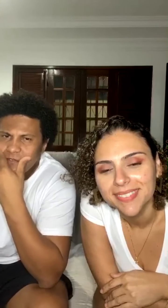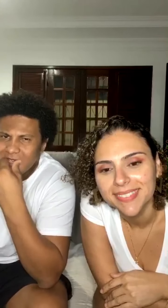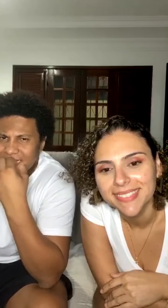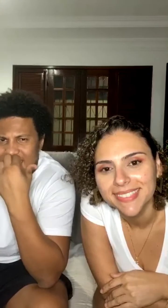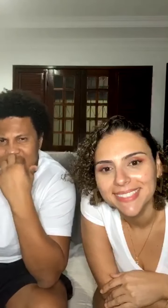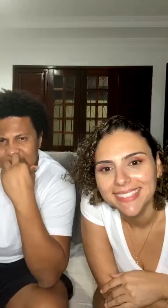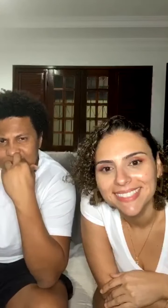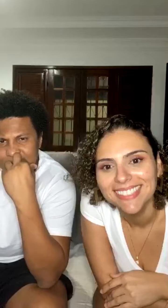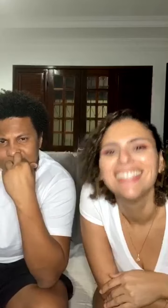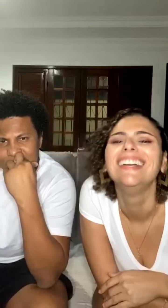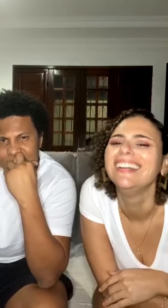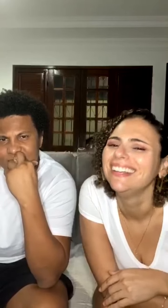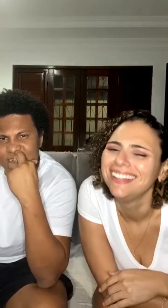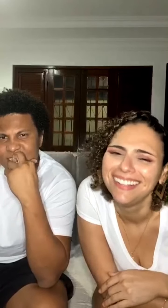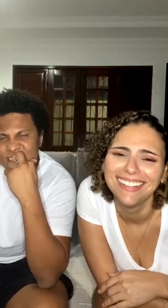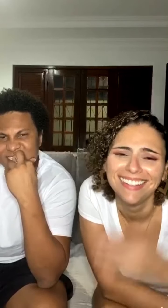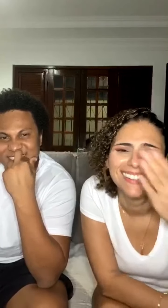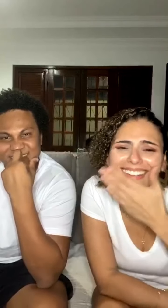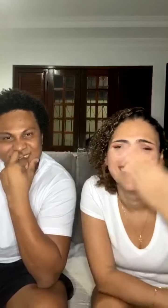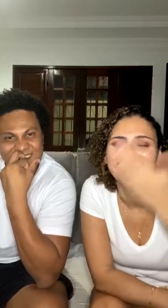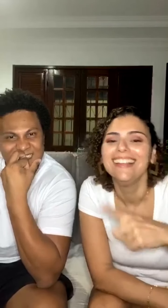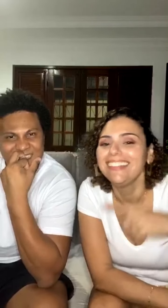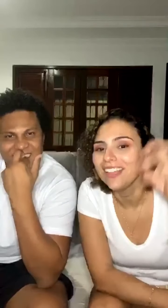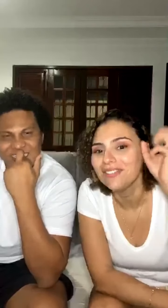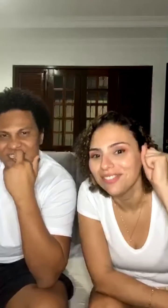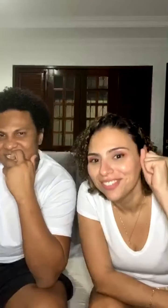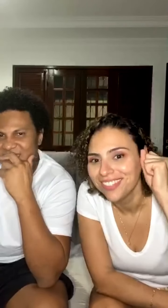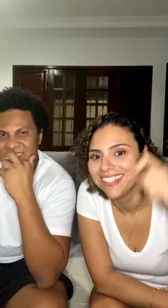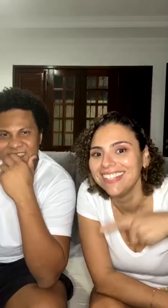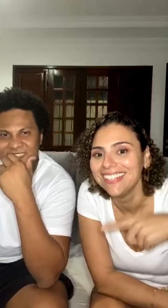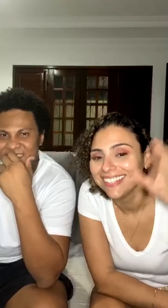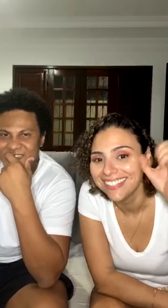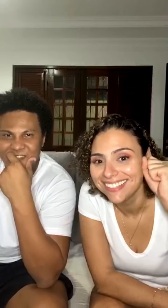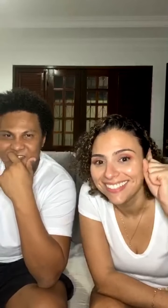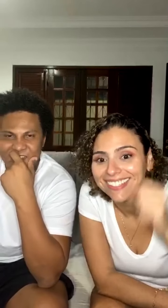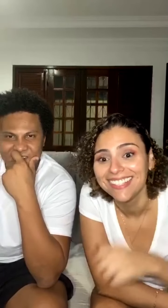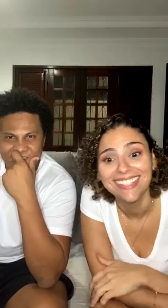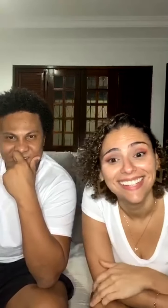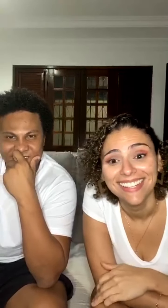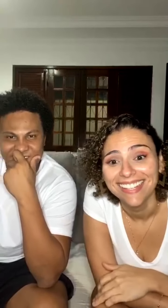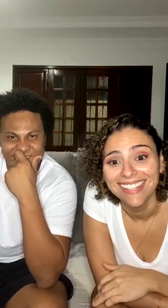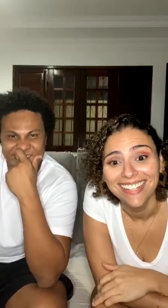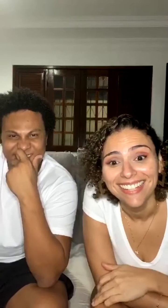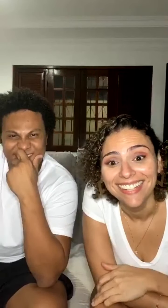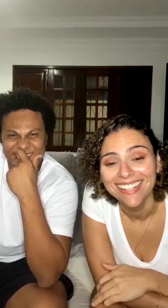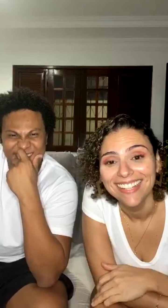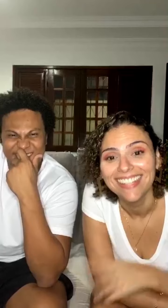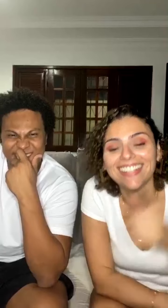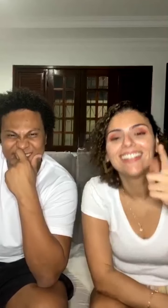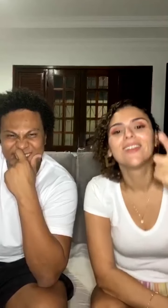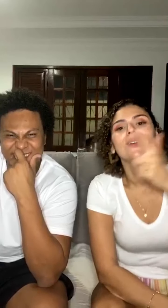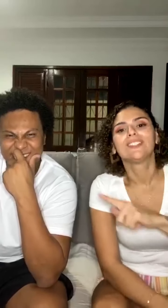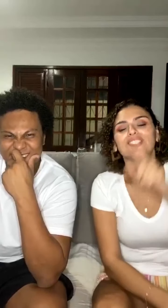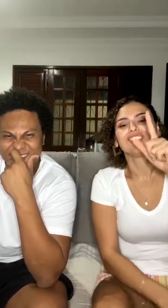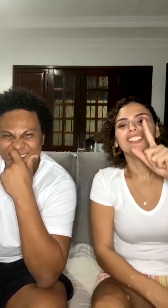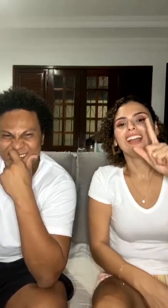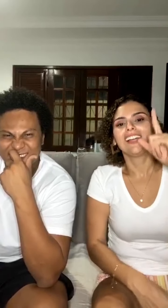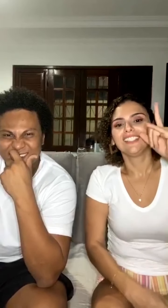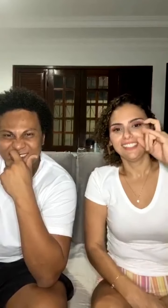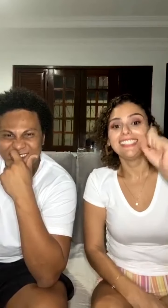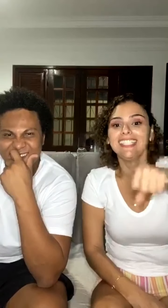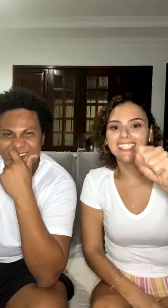De novo, gente, eu não apareço? Eu testei. Eu desinstalei o Instagram. Vocês me ouvem,